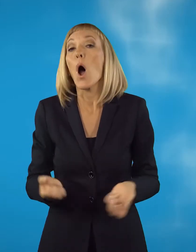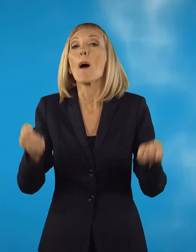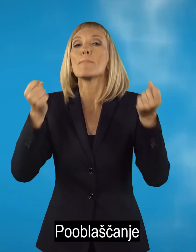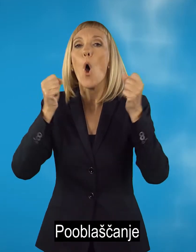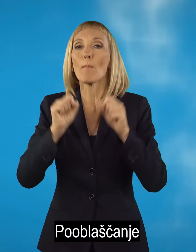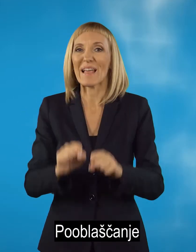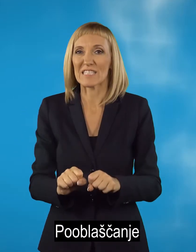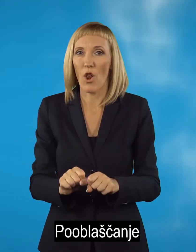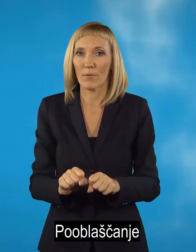Pooblaščanje.